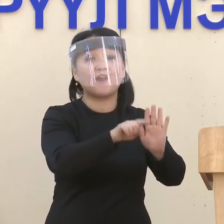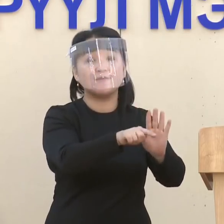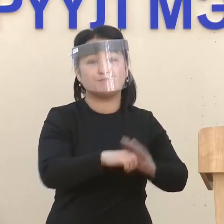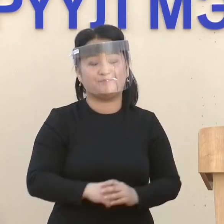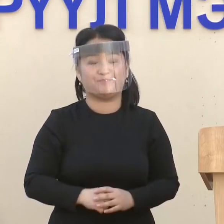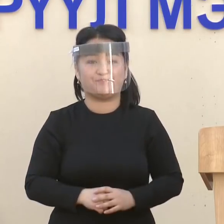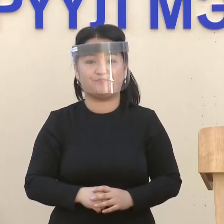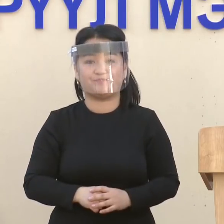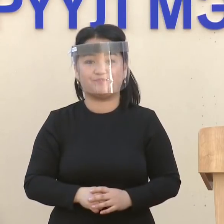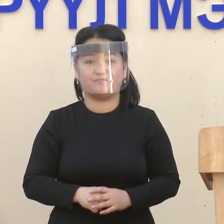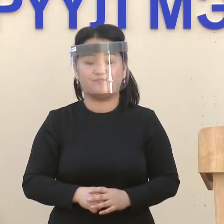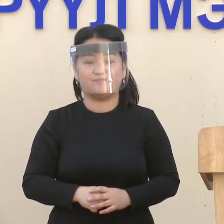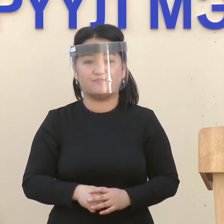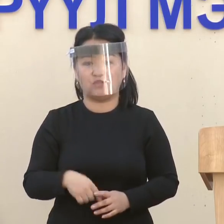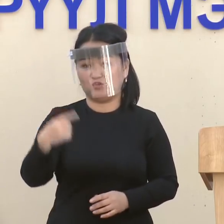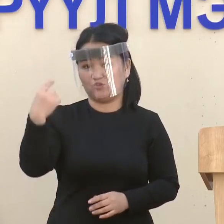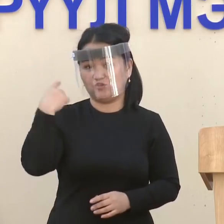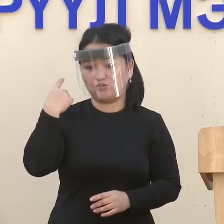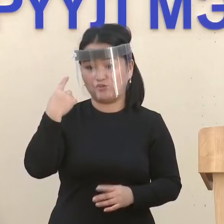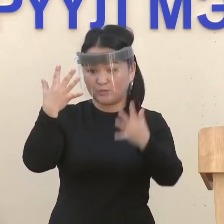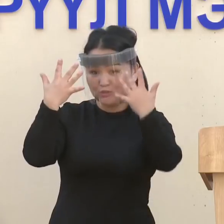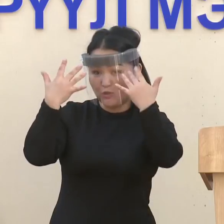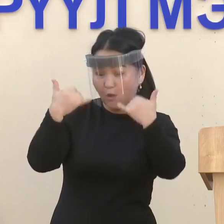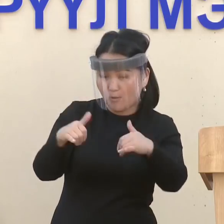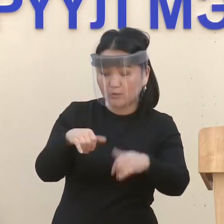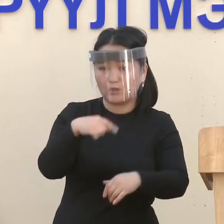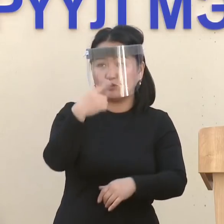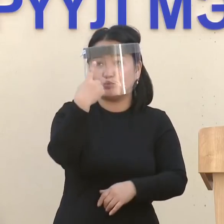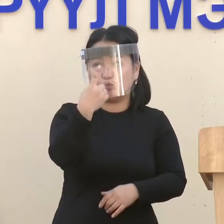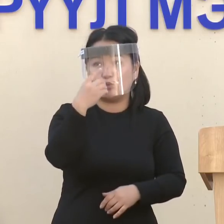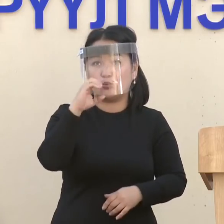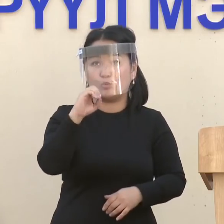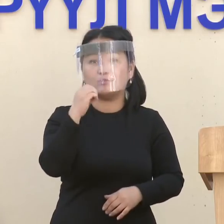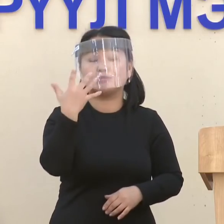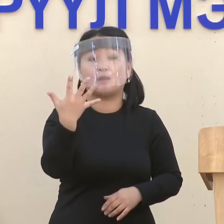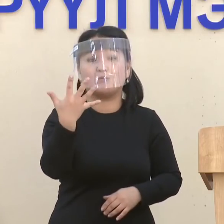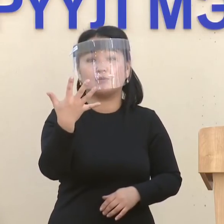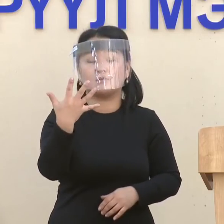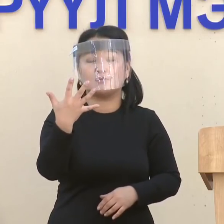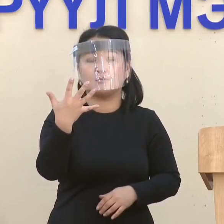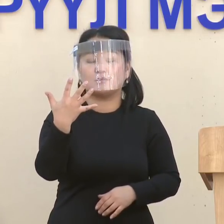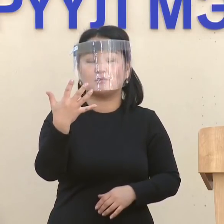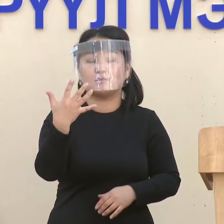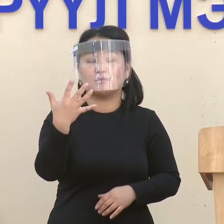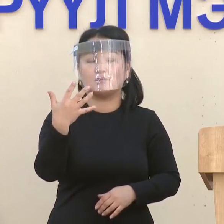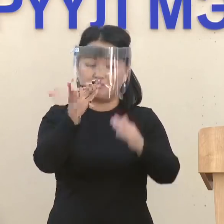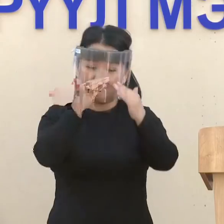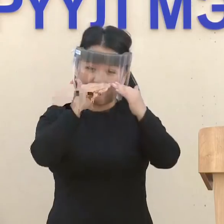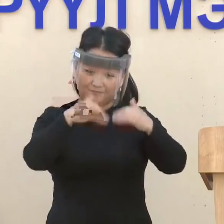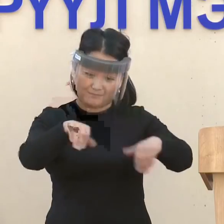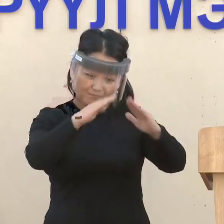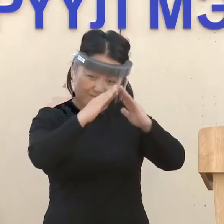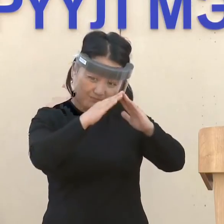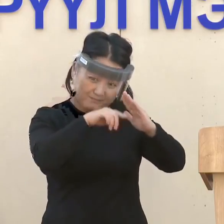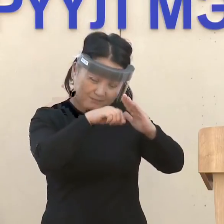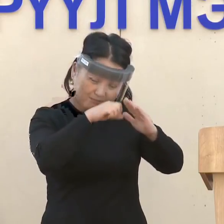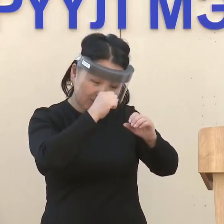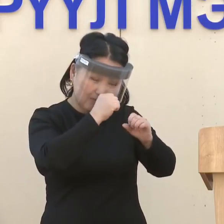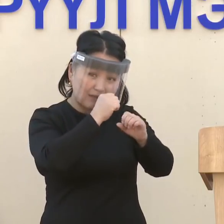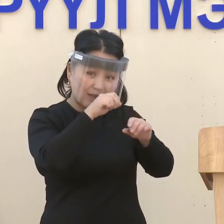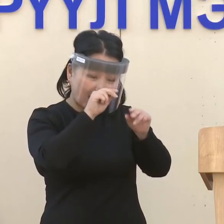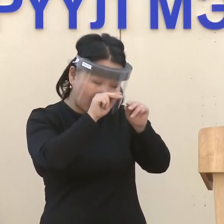За ингээд мөн одоо хүчигдэр зохион байгуулалт хийлээ. 105 одоо ажилтанд байсан хөсвөтөд